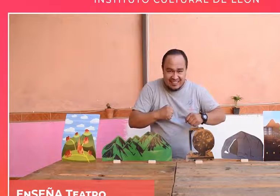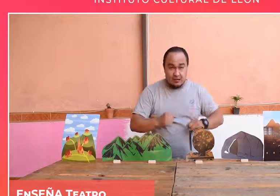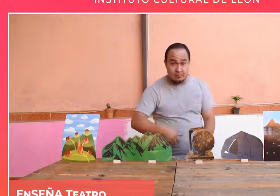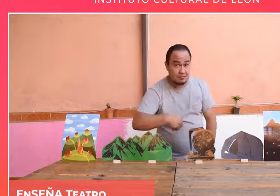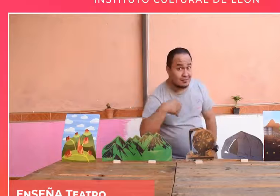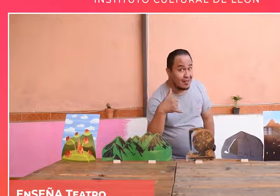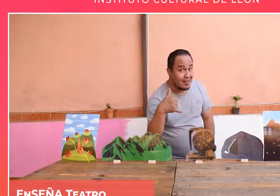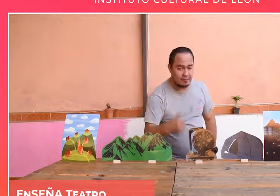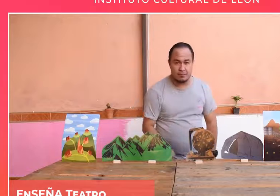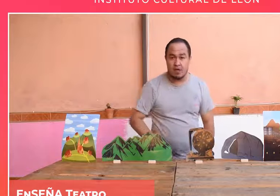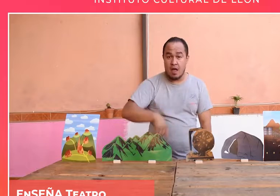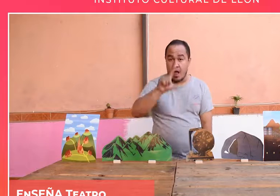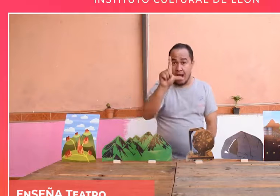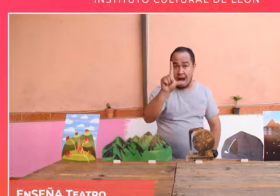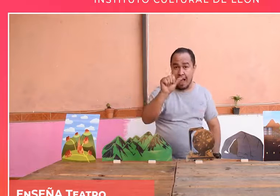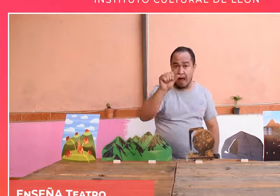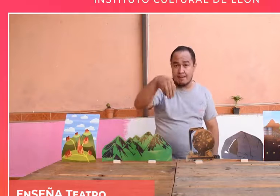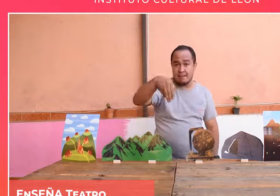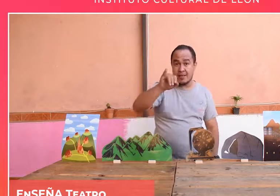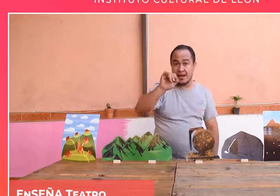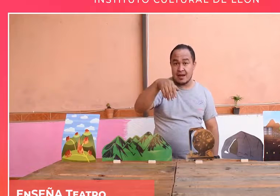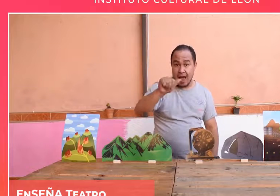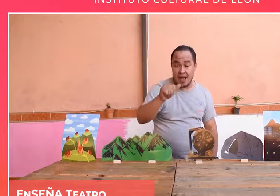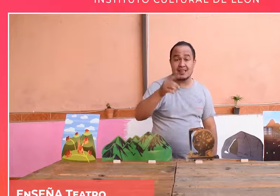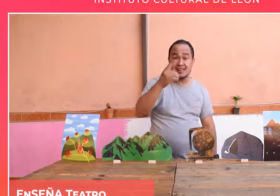y la mina de oro.